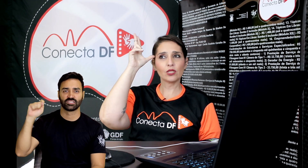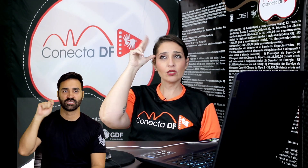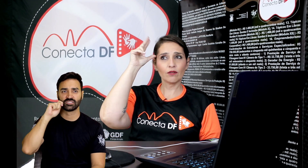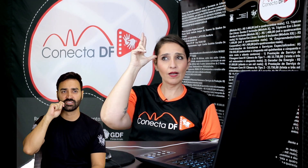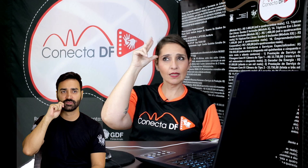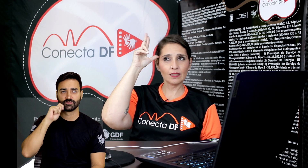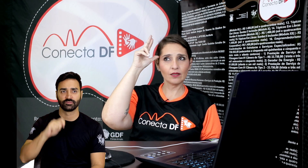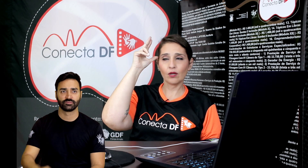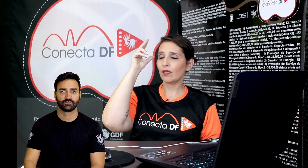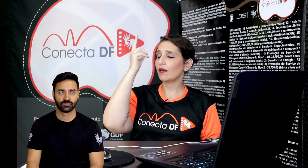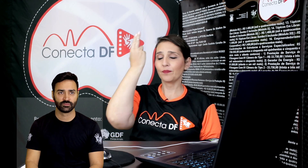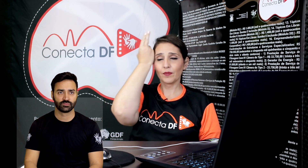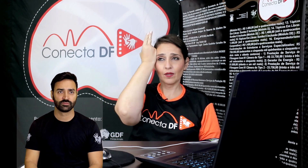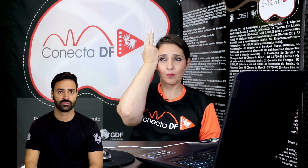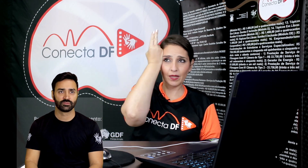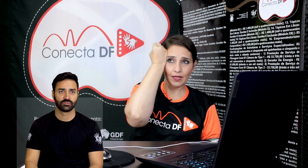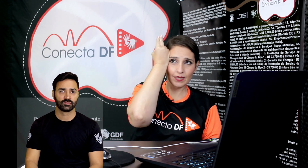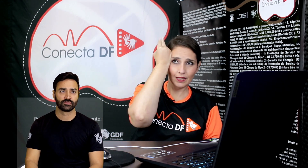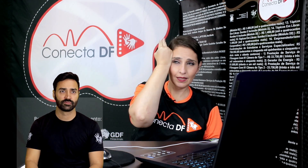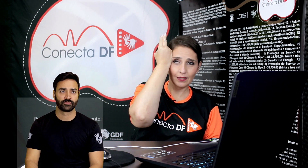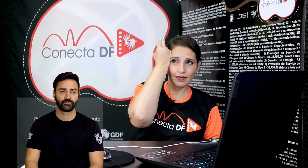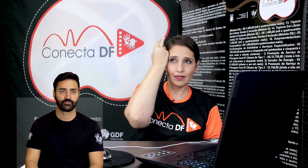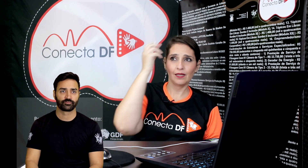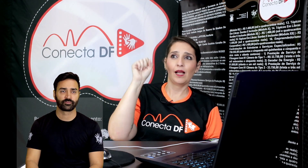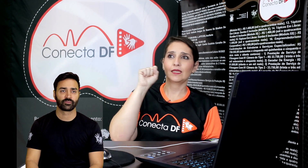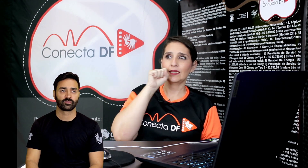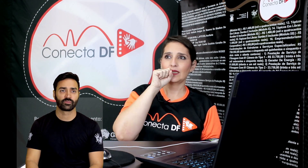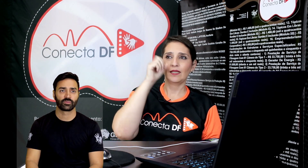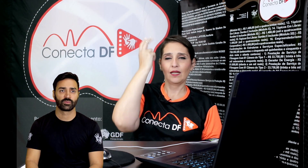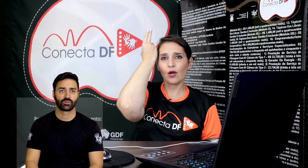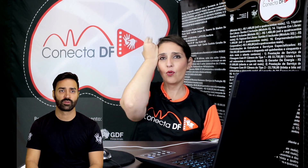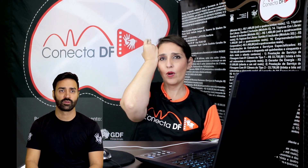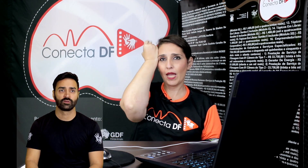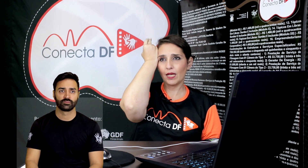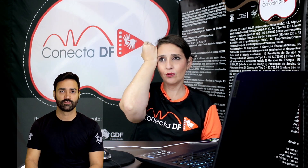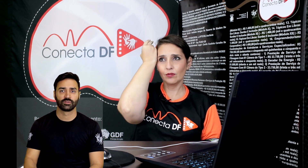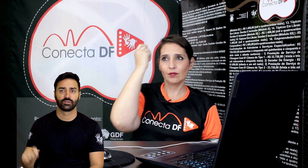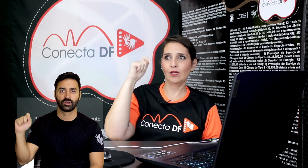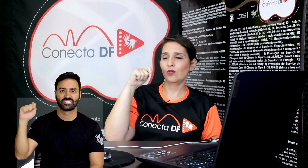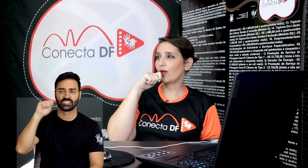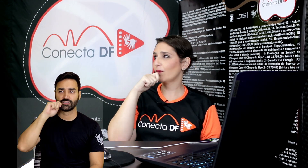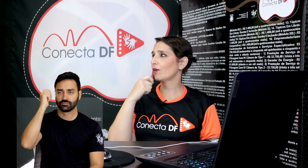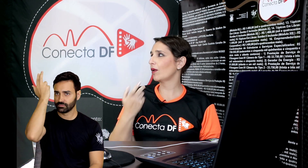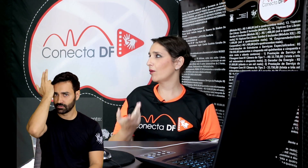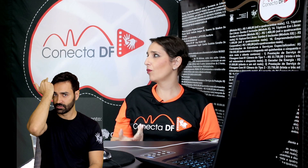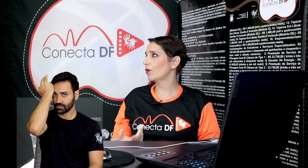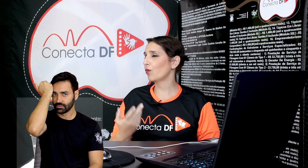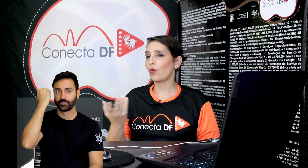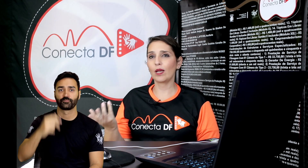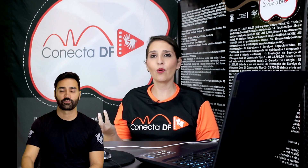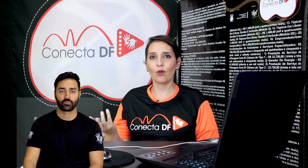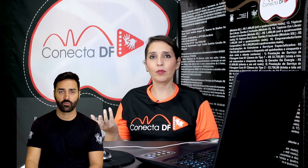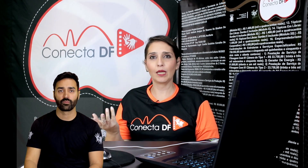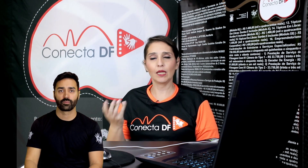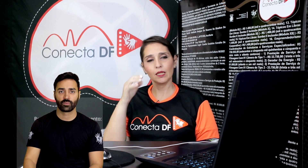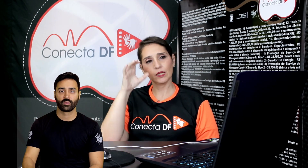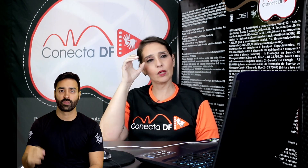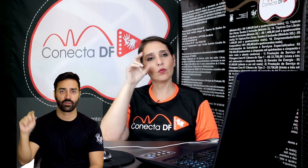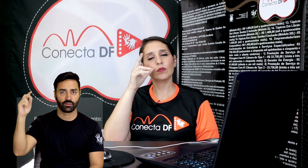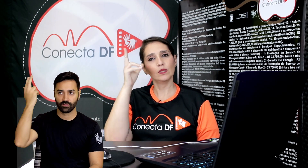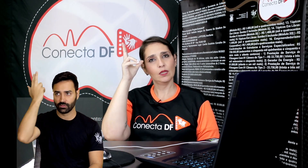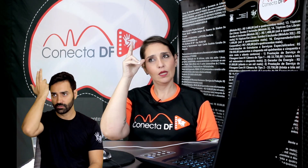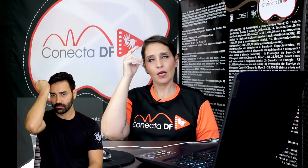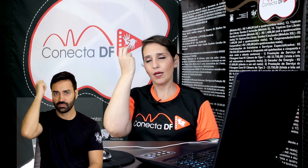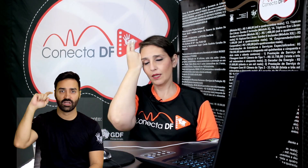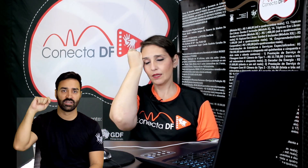Ou tem gente que faz assim, pra trás aqui. Que é o coelho, o que o coelho come, né?